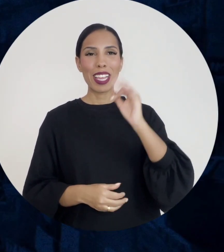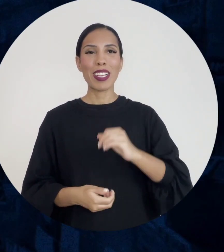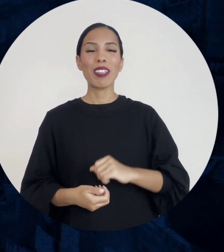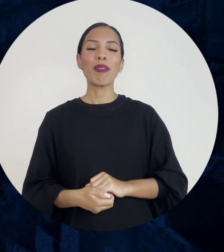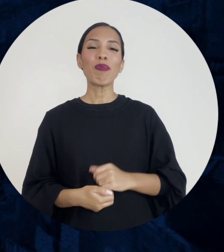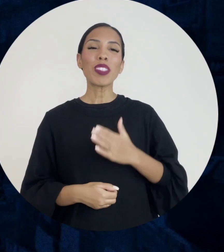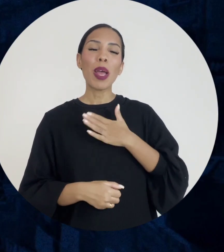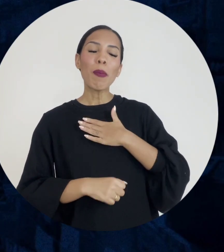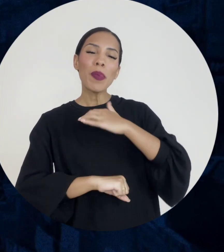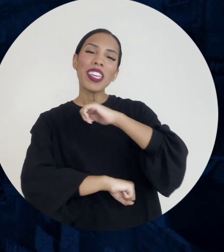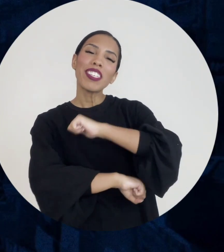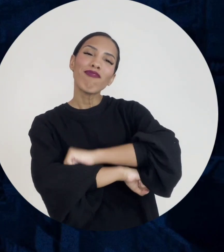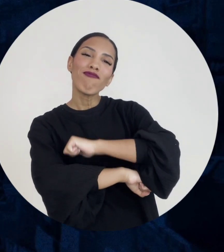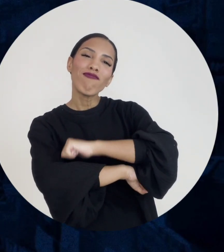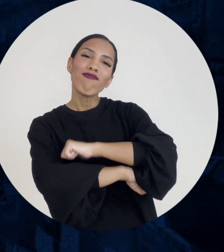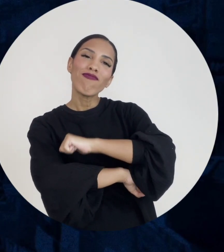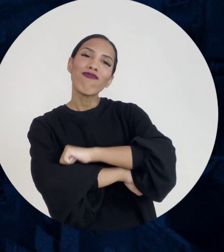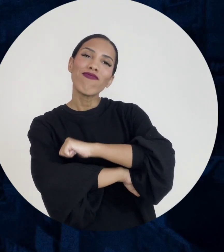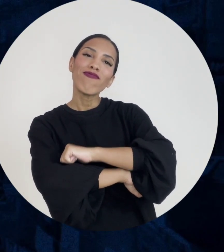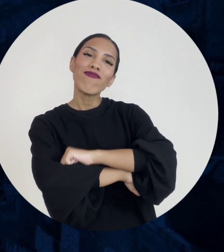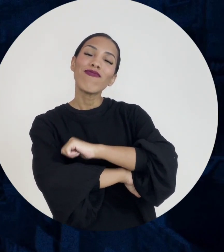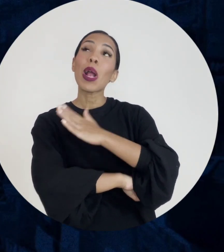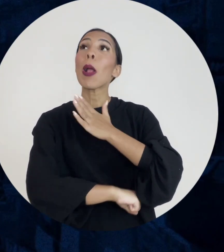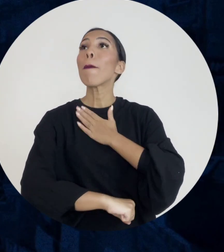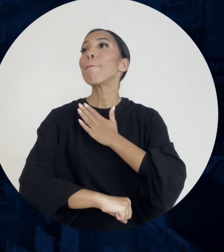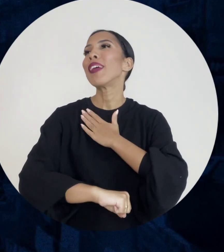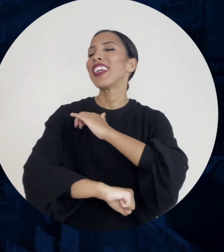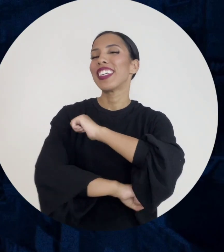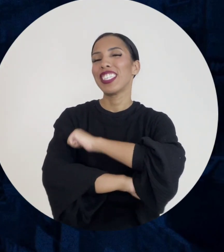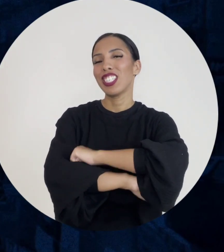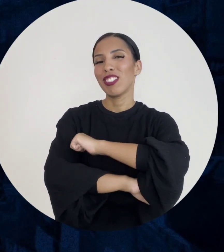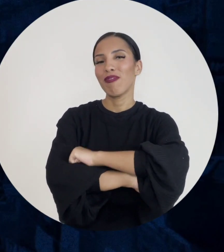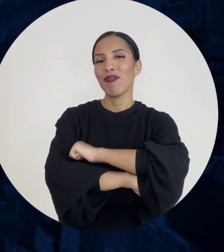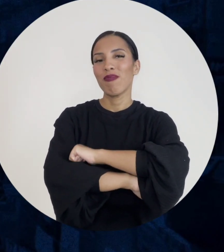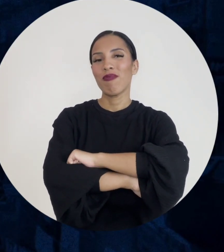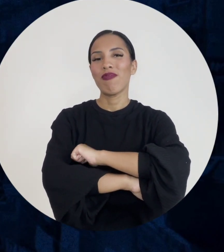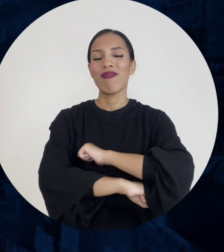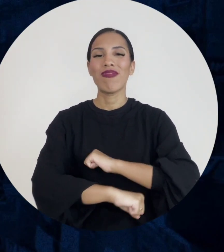Da Minha Janela. Da minha janela.